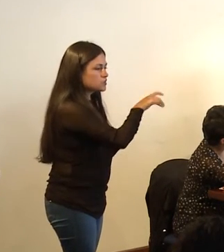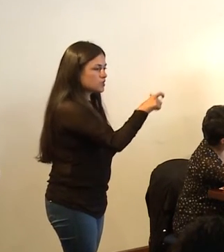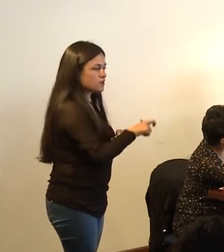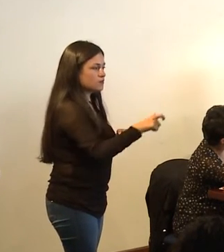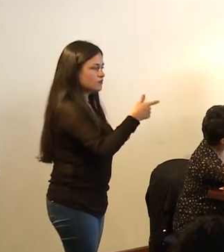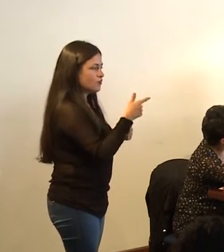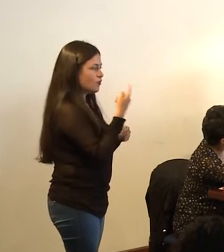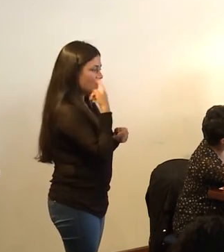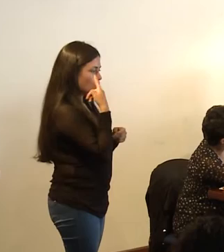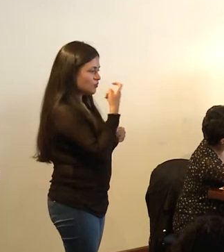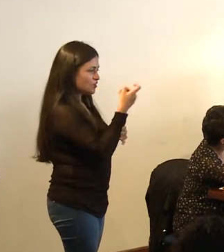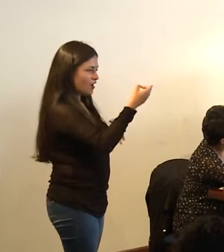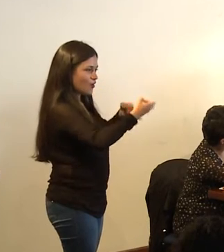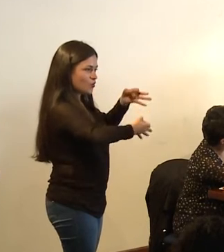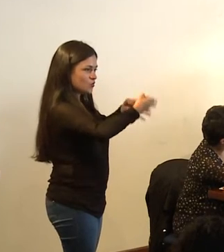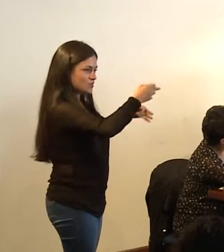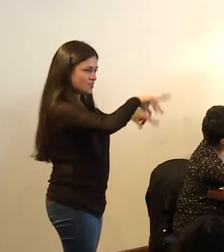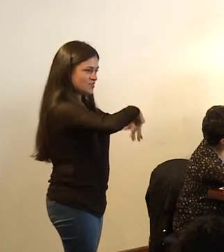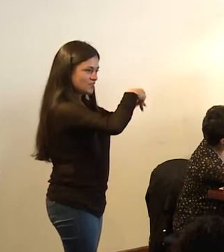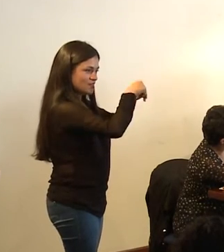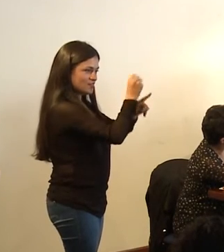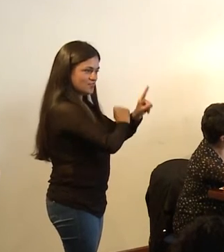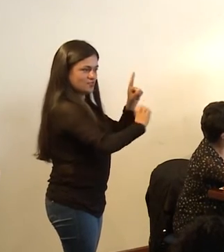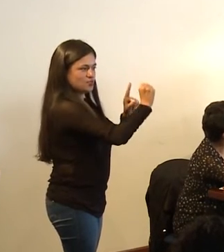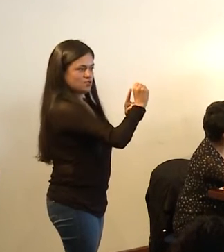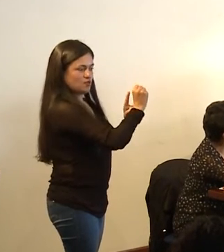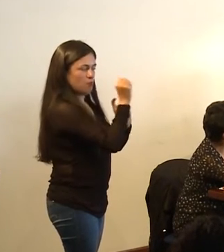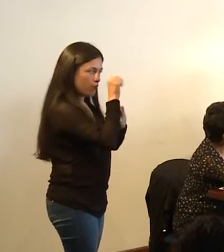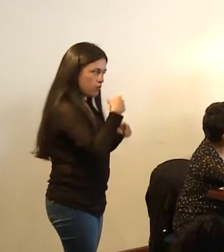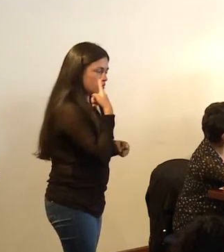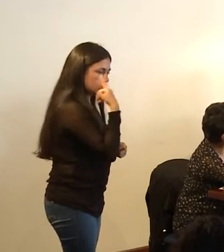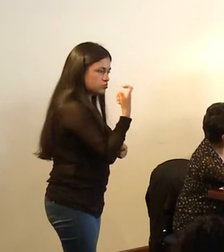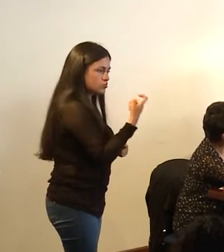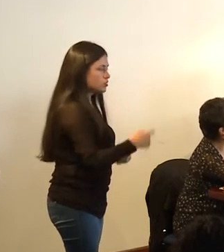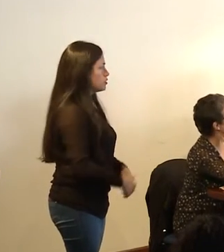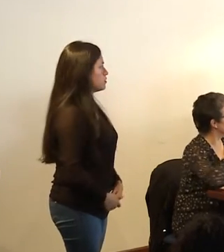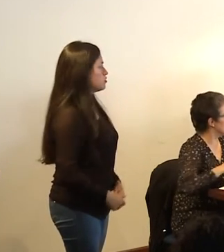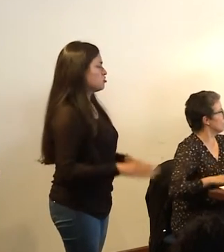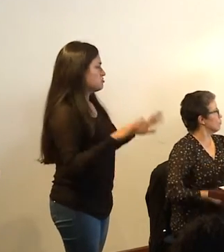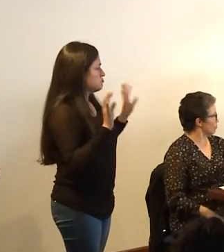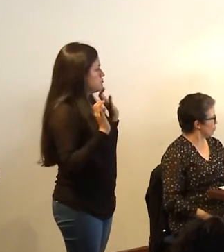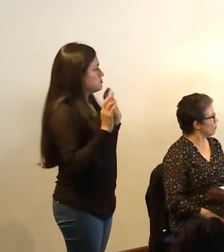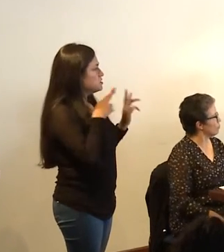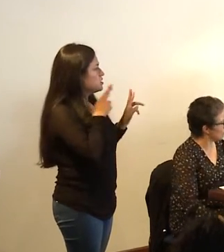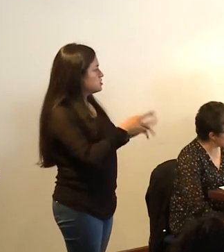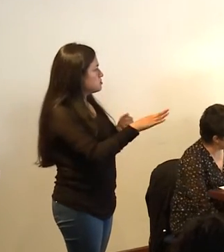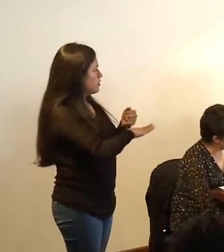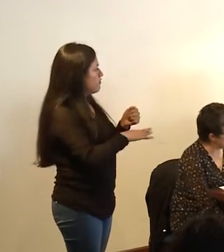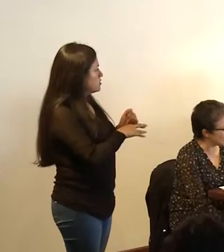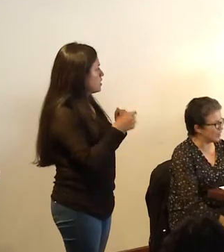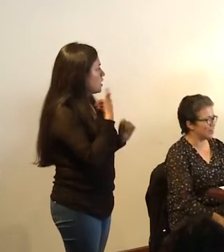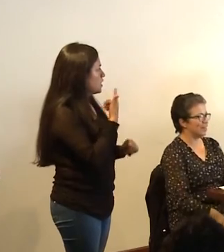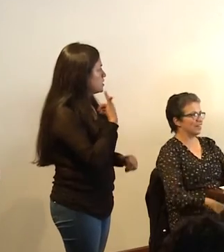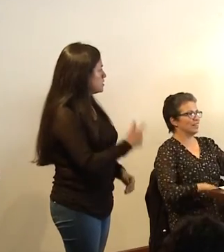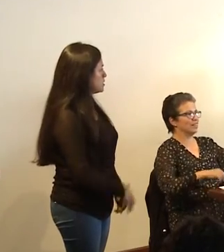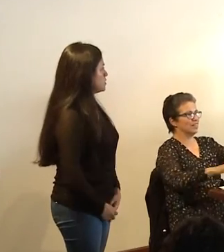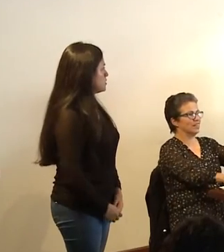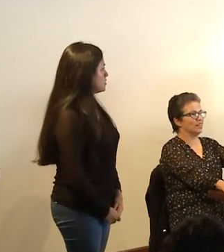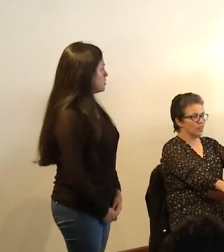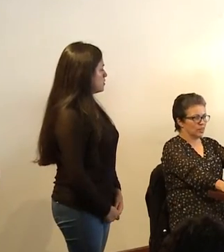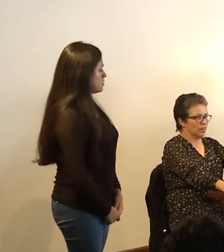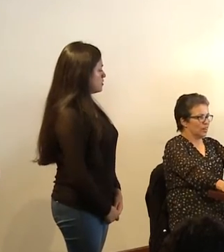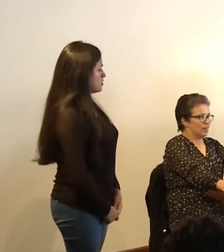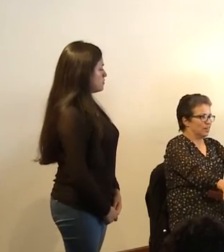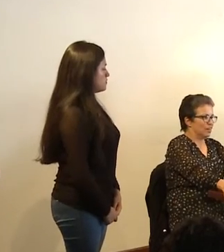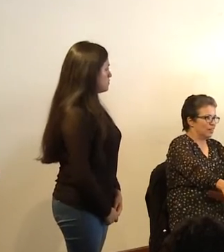una justicia estable. Entonces, básicamente es lo que yo querría compartir pues, para que haya bueno,